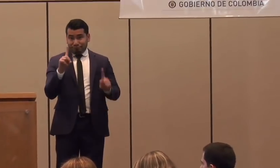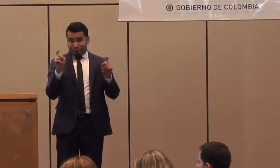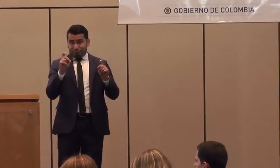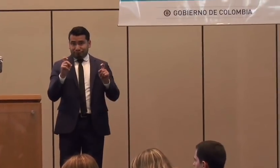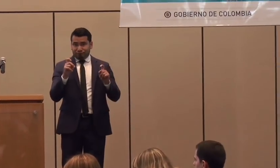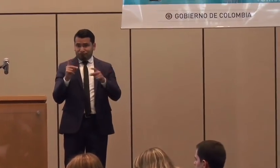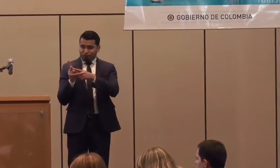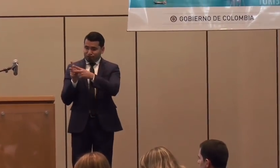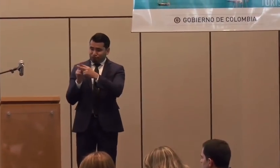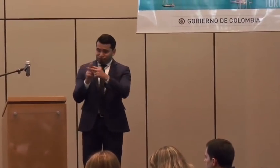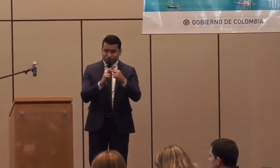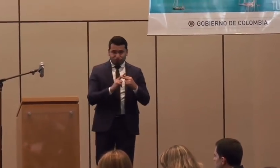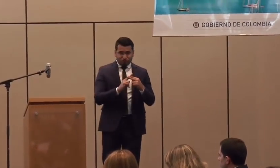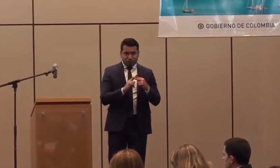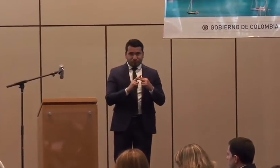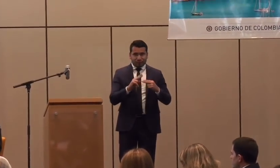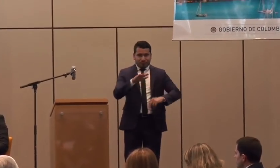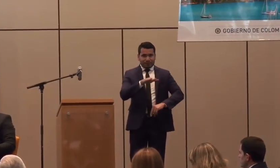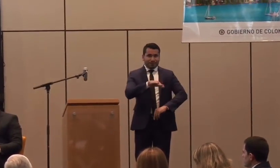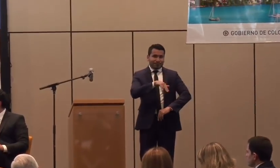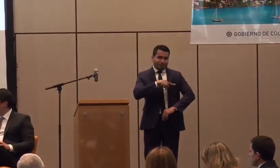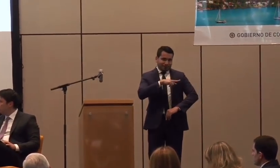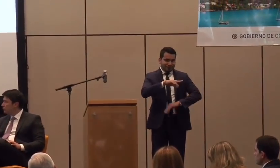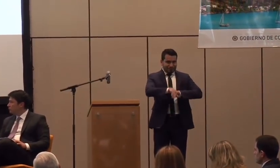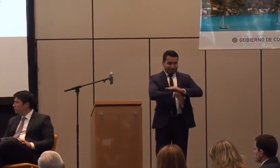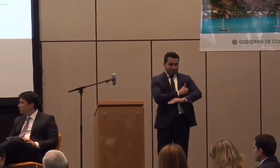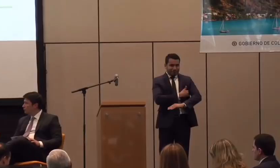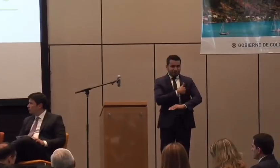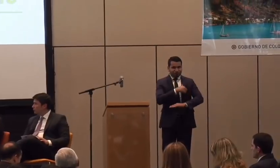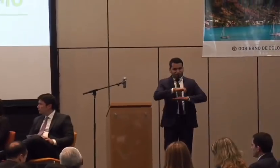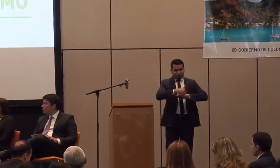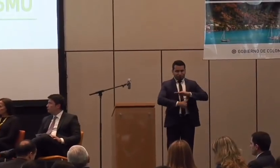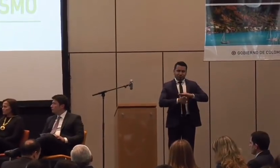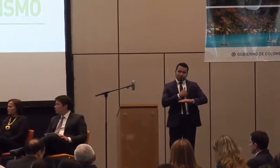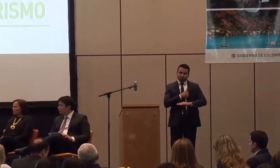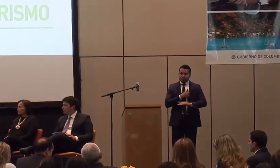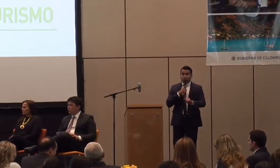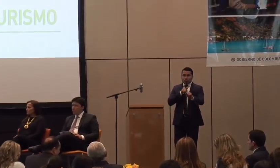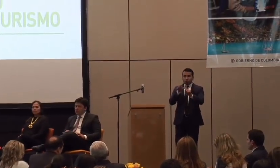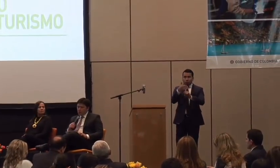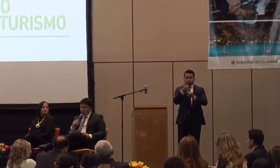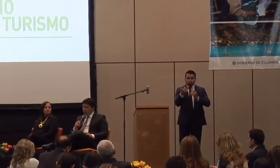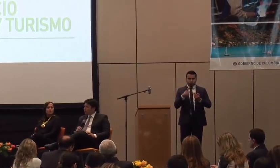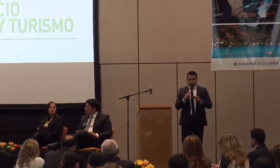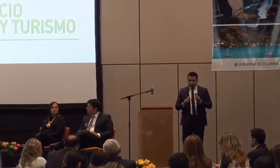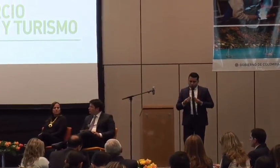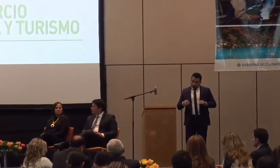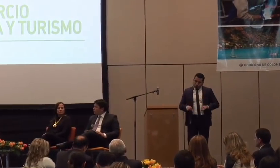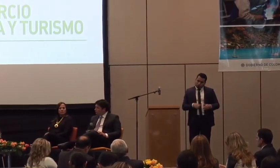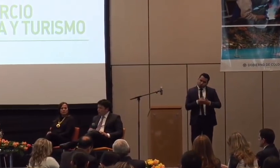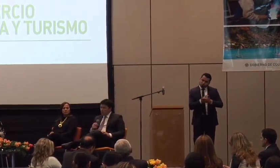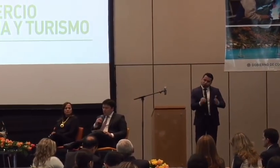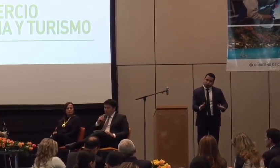ministro porque no nos cuenta porque yo creo que es un gran logro el tema de las garantías inmobiliarias y que más estamos haciendo y como la